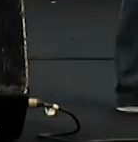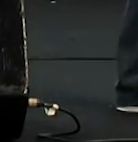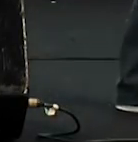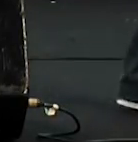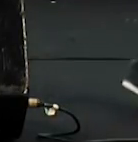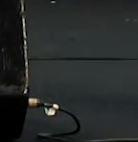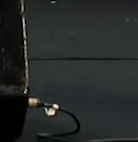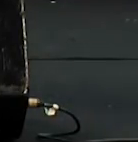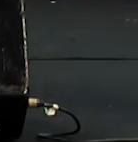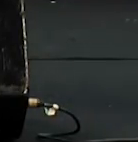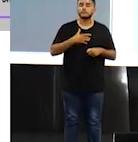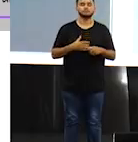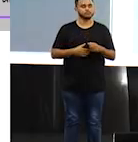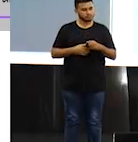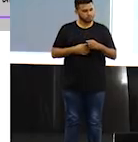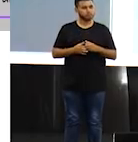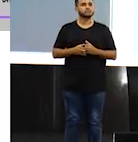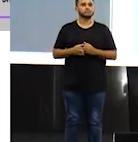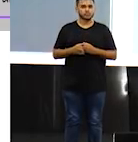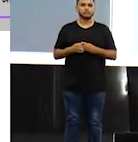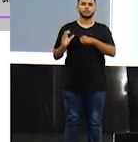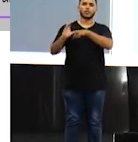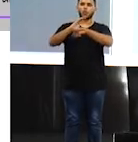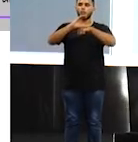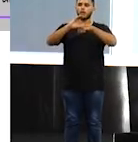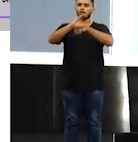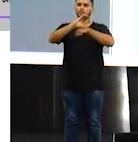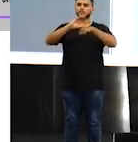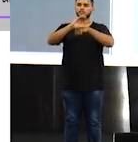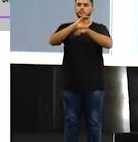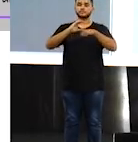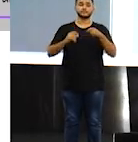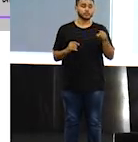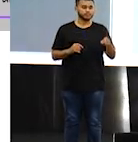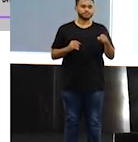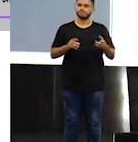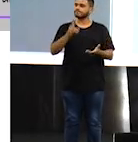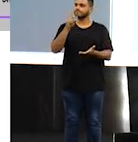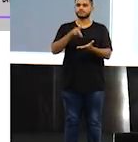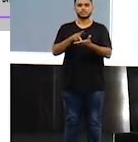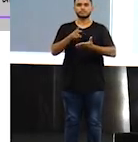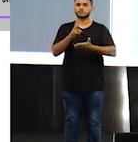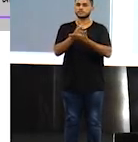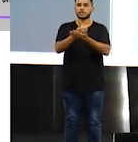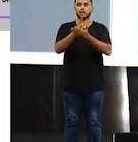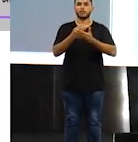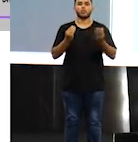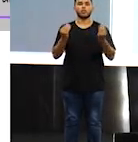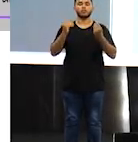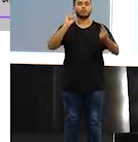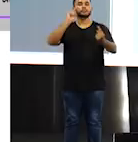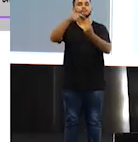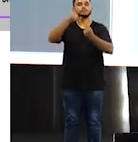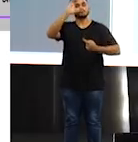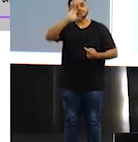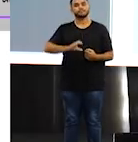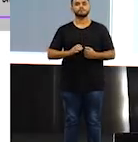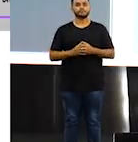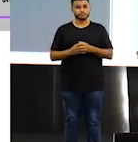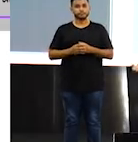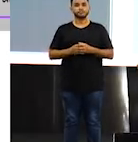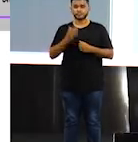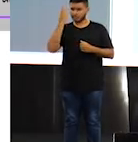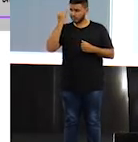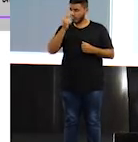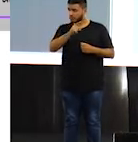prova de vestibular. Pessoal, cidadania é uma das grandes competências da prova do Enem. E o cidadão